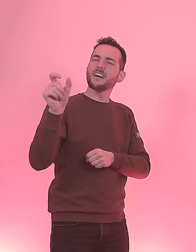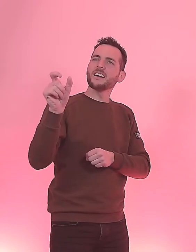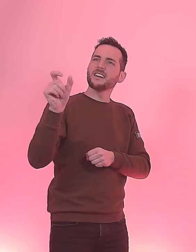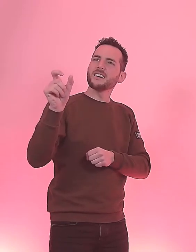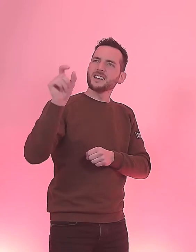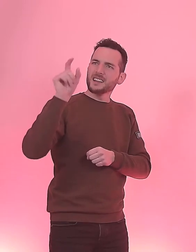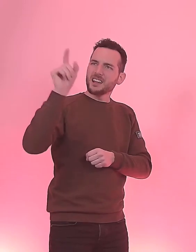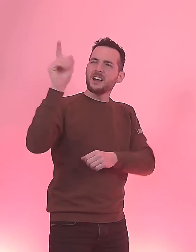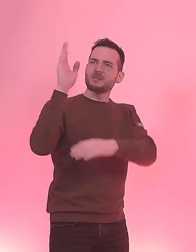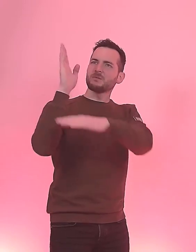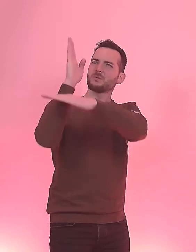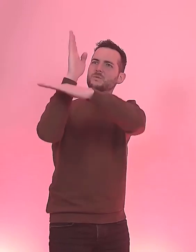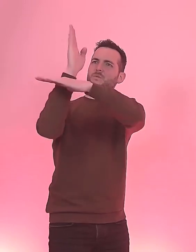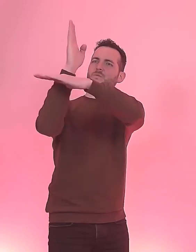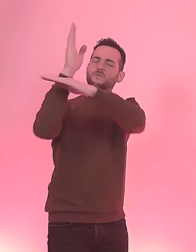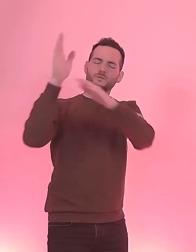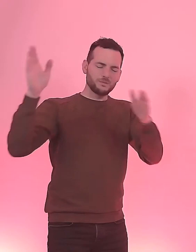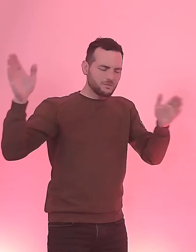keuze